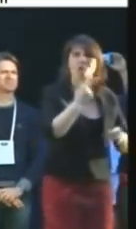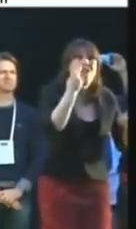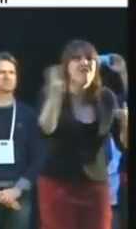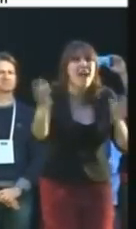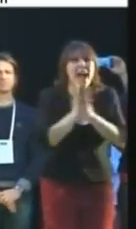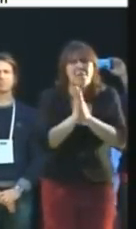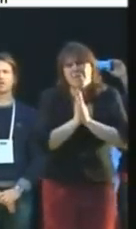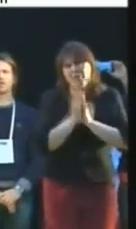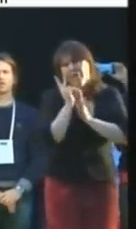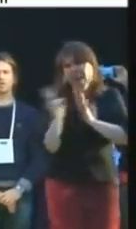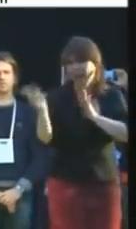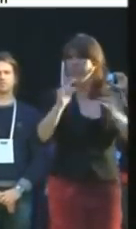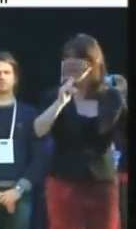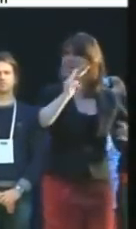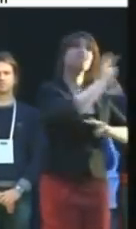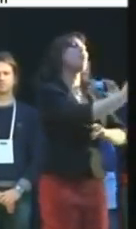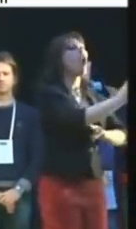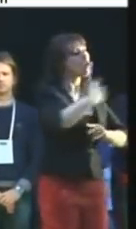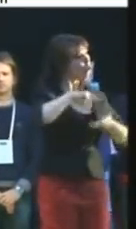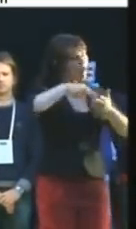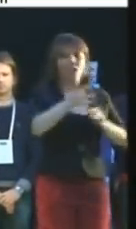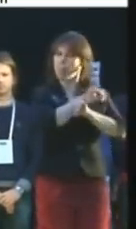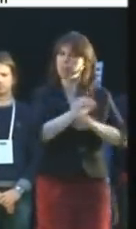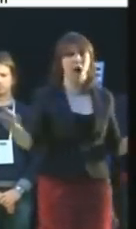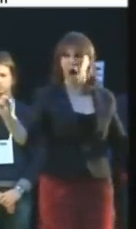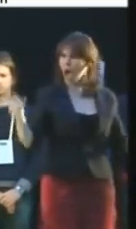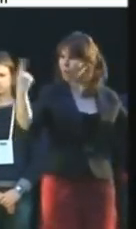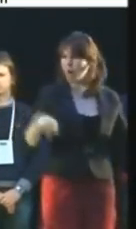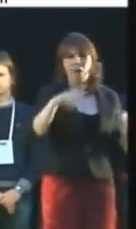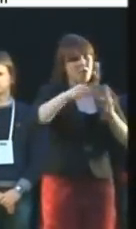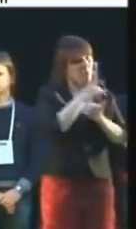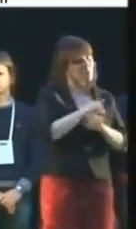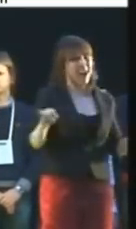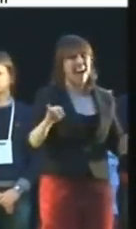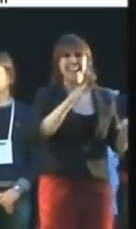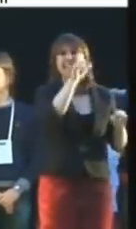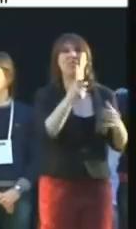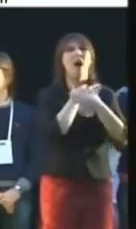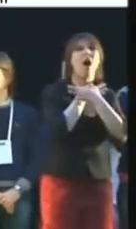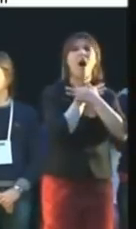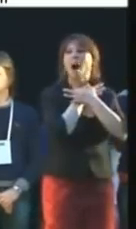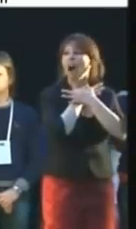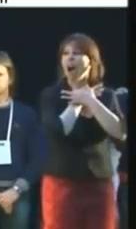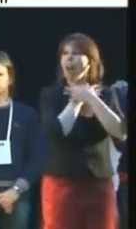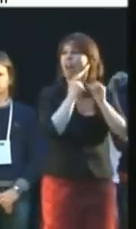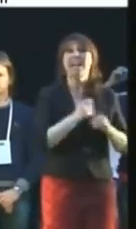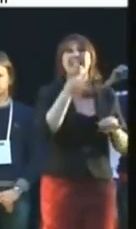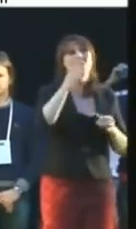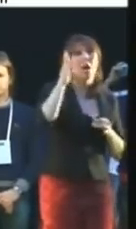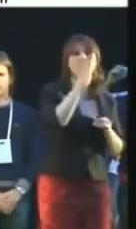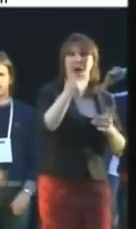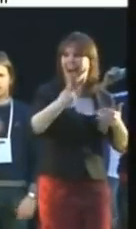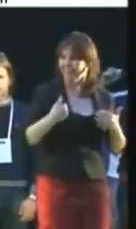vedere per piacere, lui dice, non firmeremo mai una cosa così che strangolerebbe, bisognerebbe essere